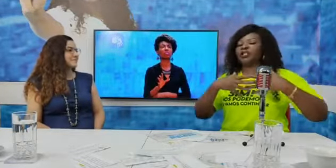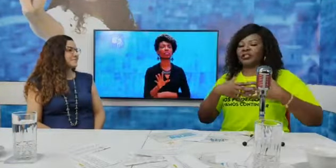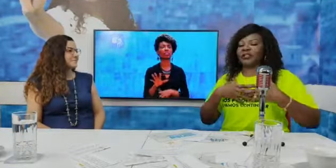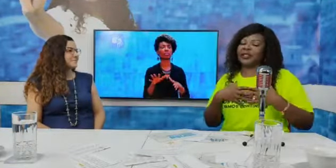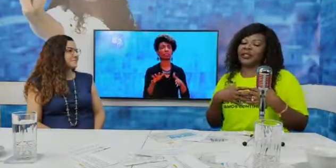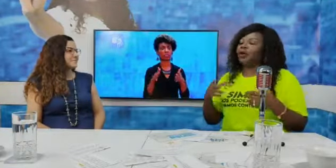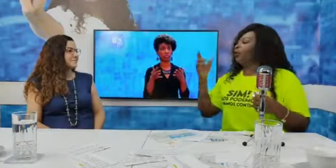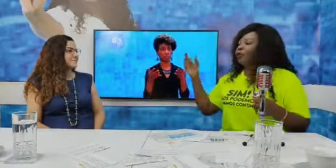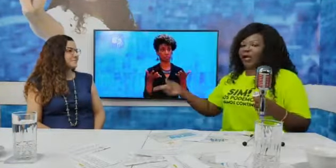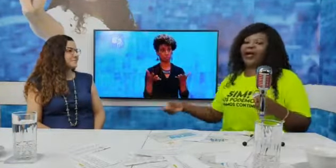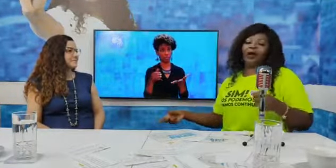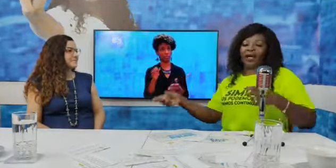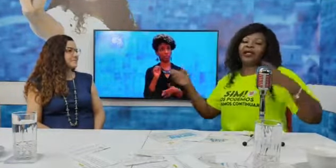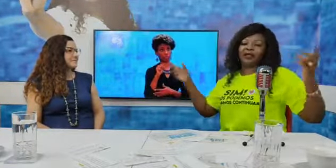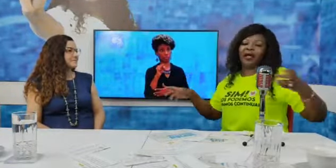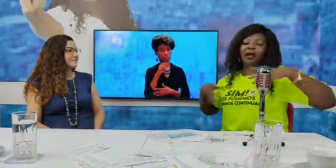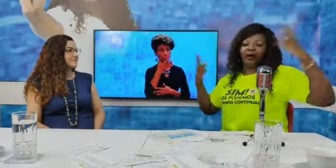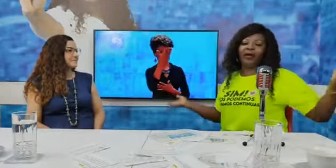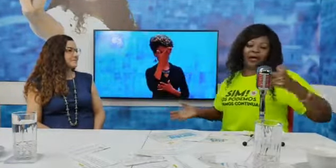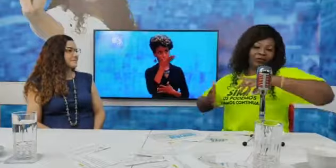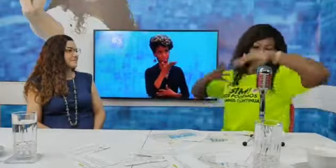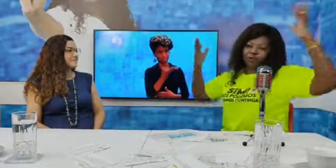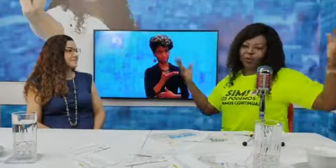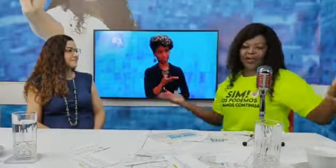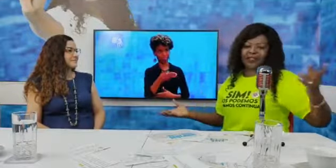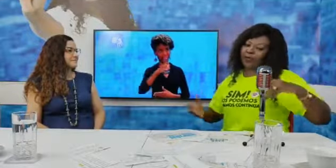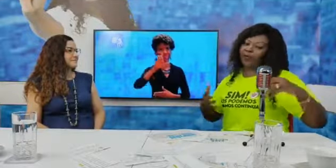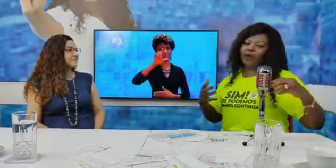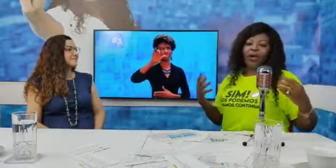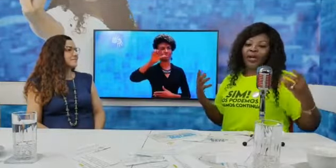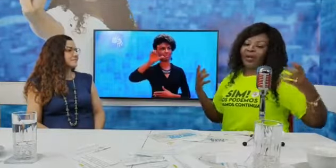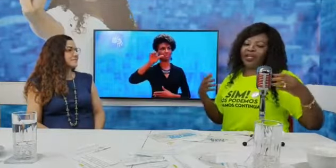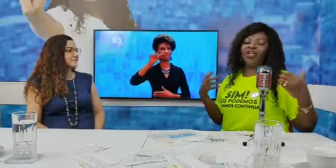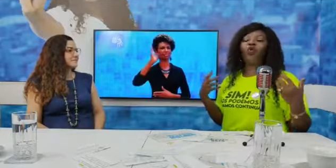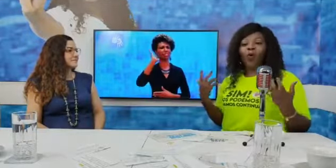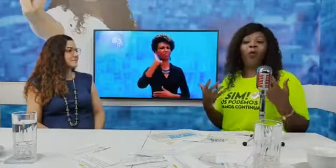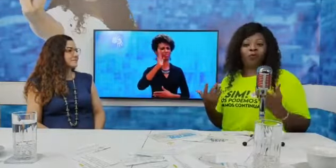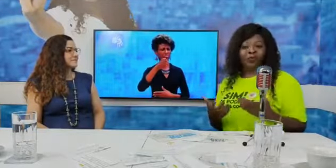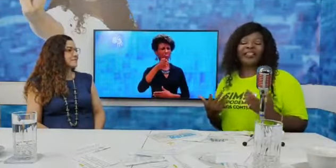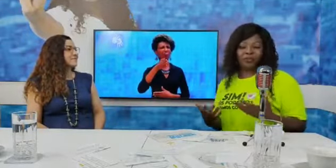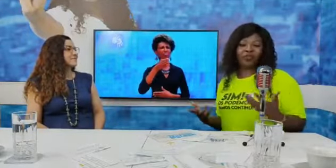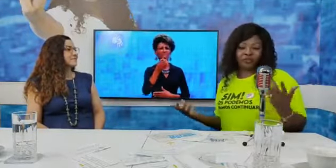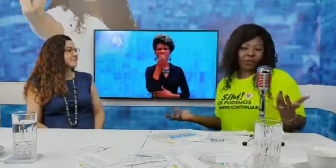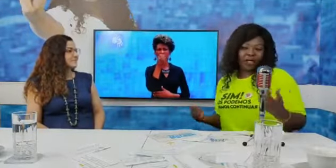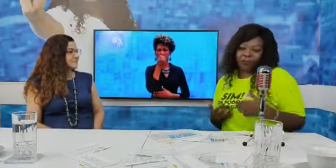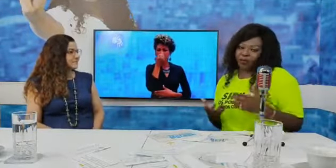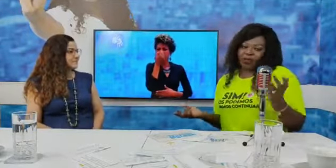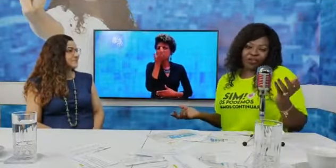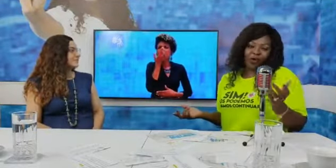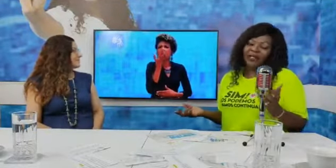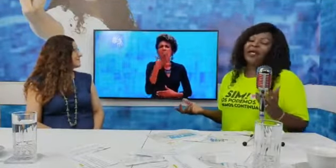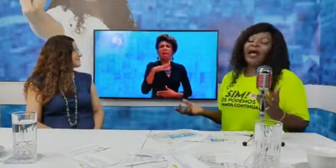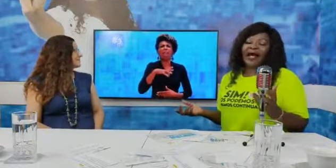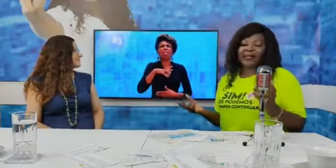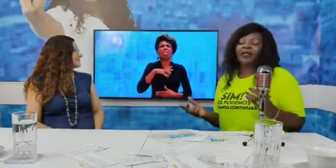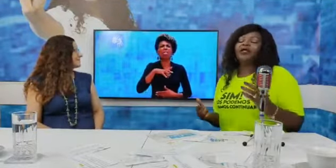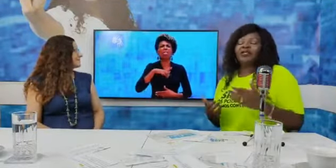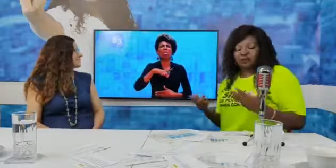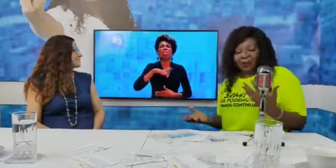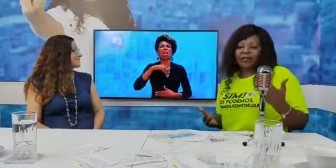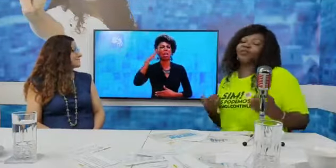gente diz que sim, porque olha aqui, né? Olha o tanto de expressão e com um entendimento muito grande para todas nós